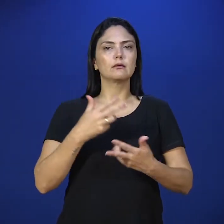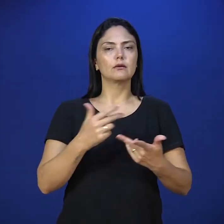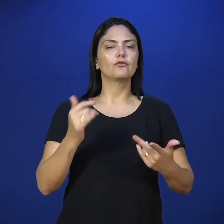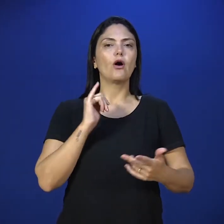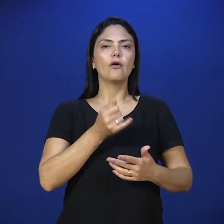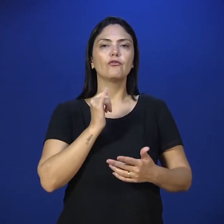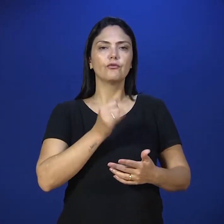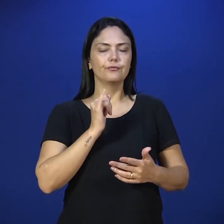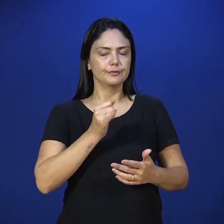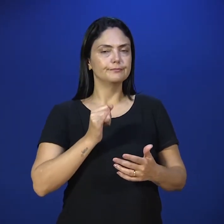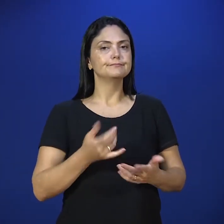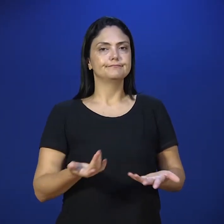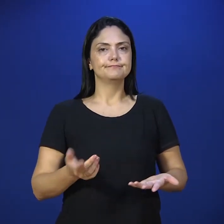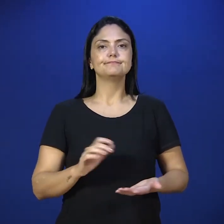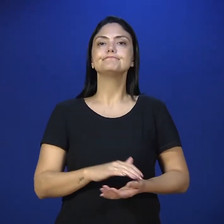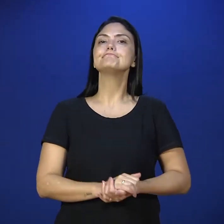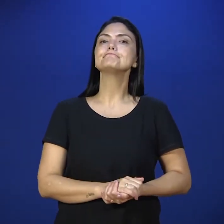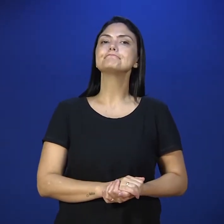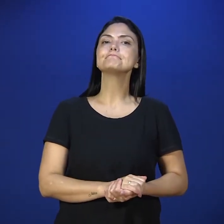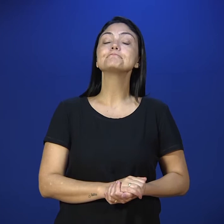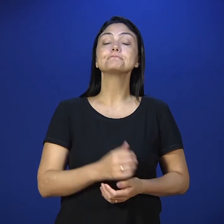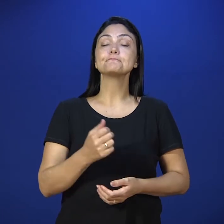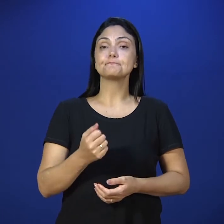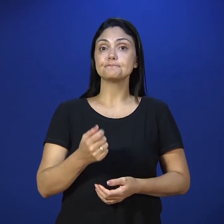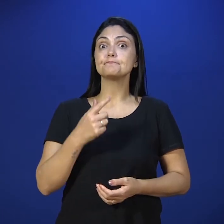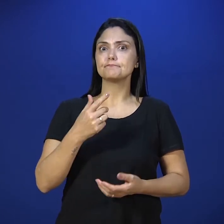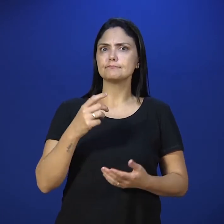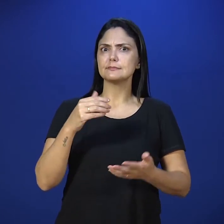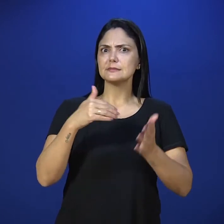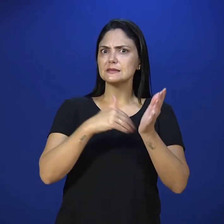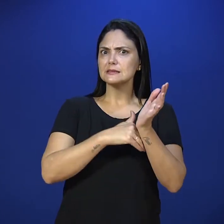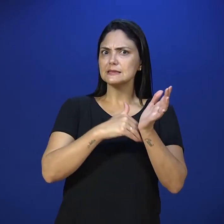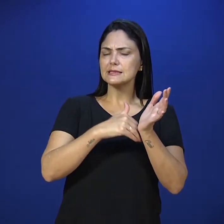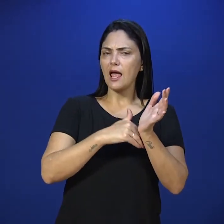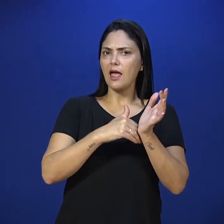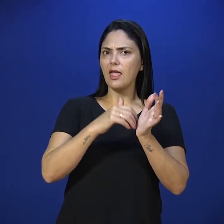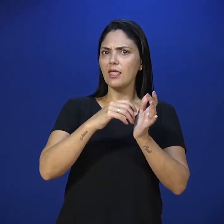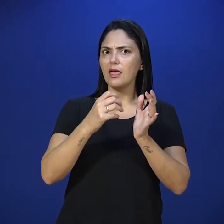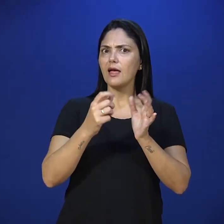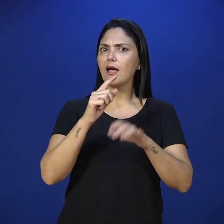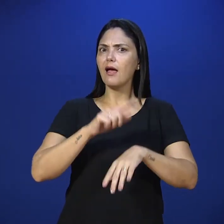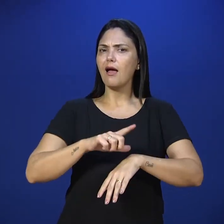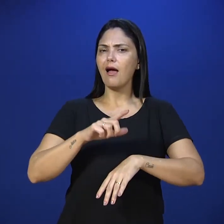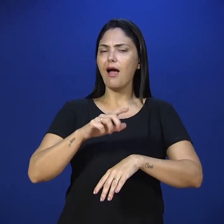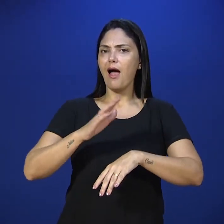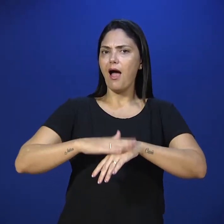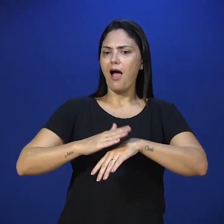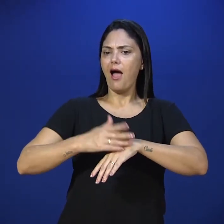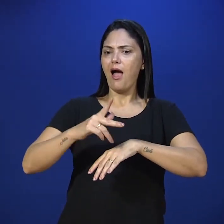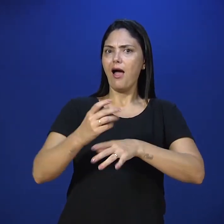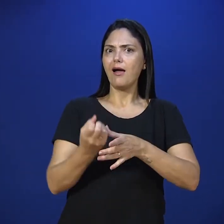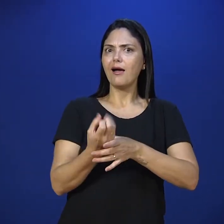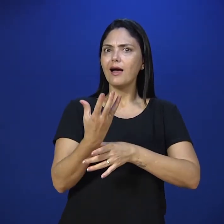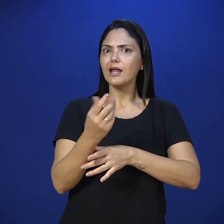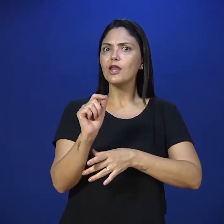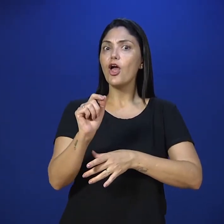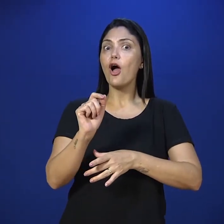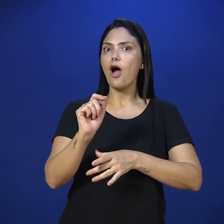informações inverídicas. 7. A senha criada no ato da inscrição é pessoal,